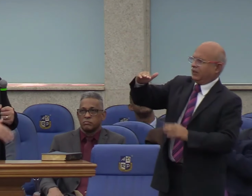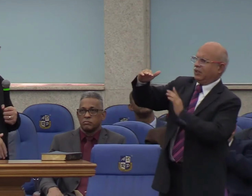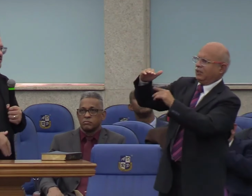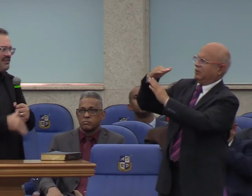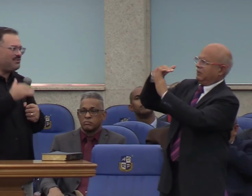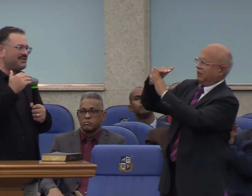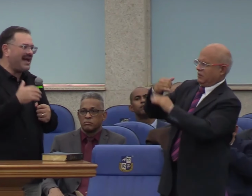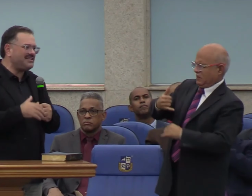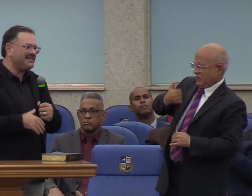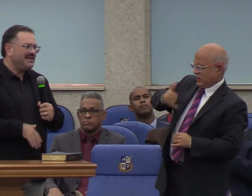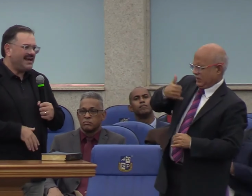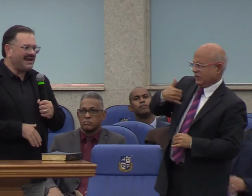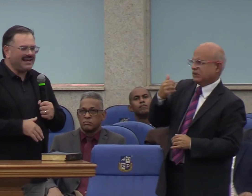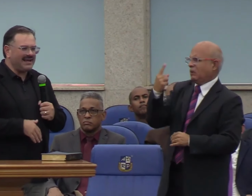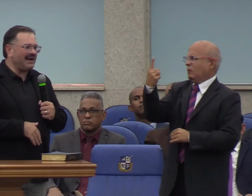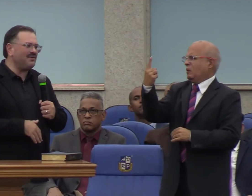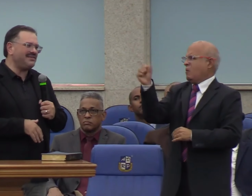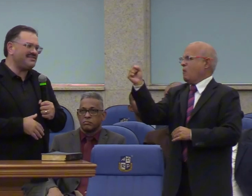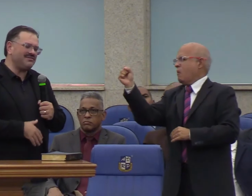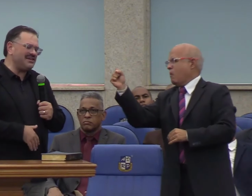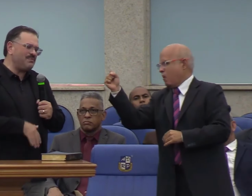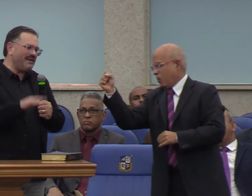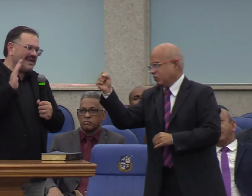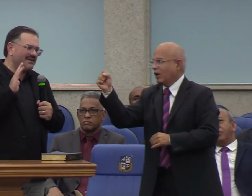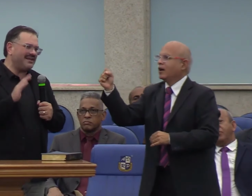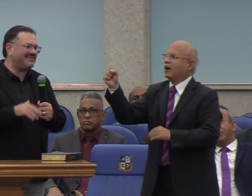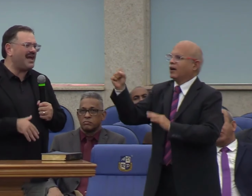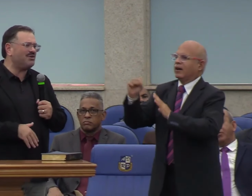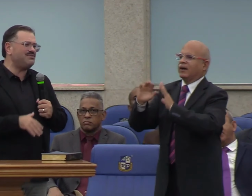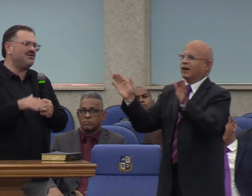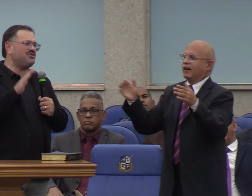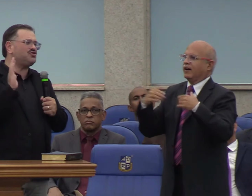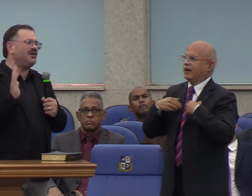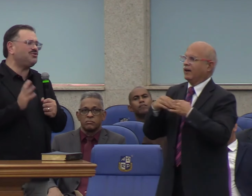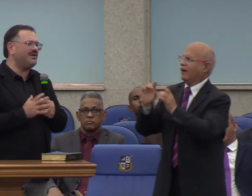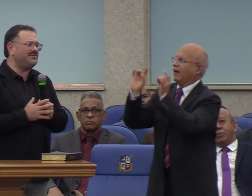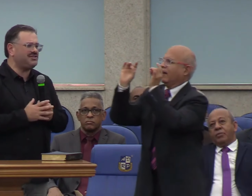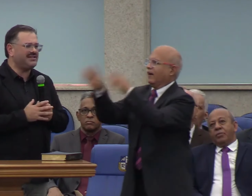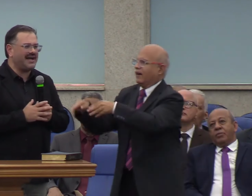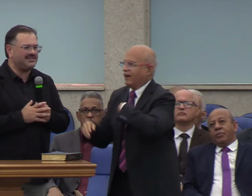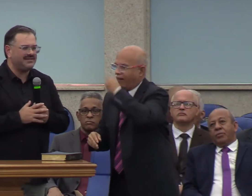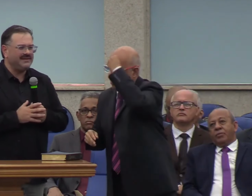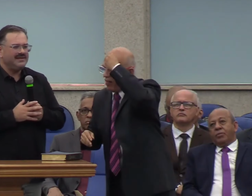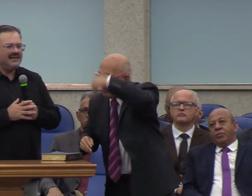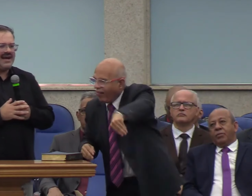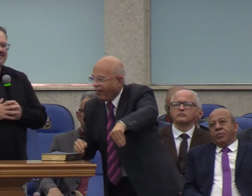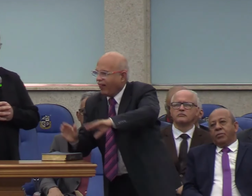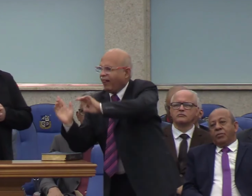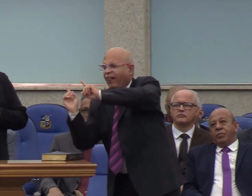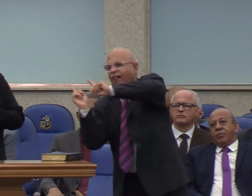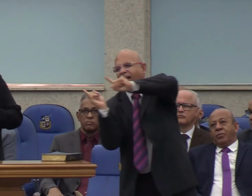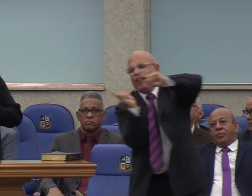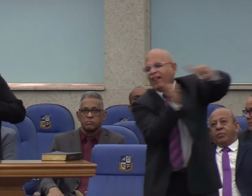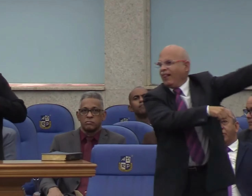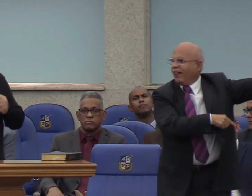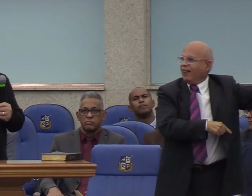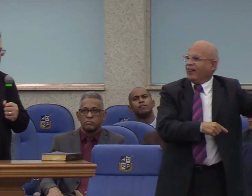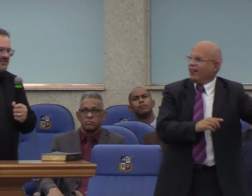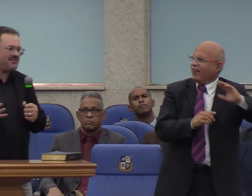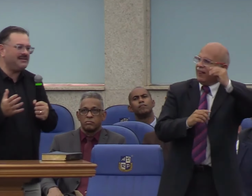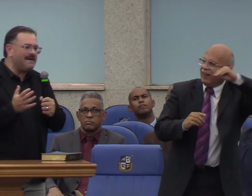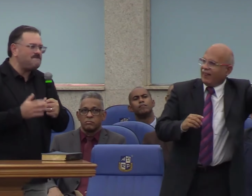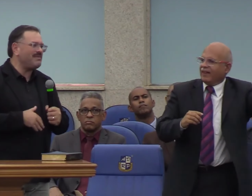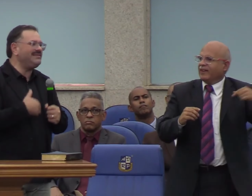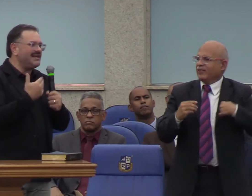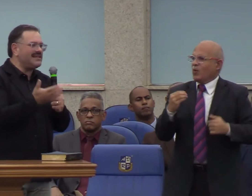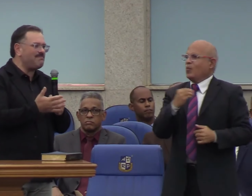mim. Essa dificuldade, ela aconteceu desde pequeno, até os meus 18 anos de idade. Até que um dia eu cansei disso,